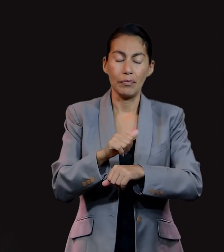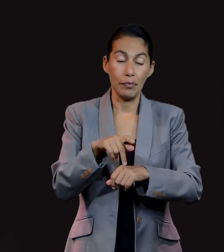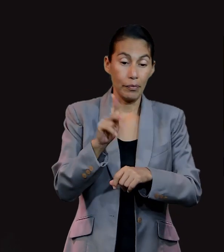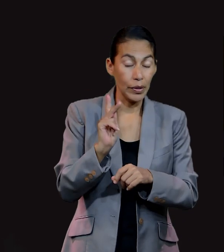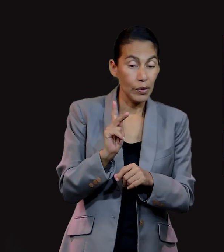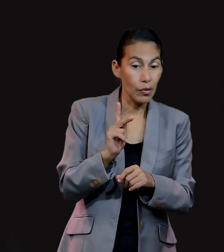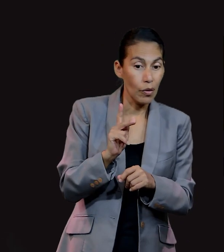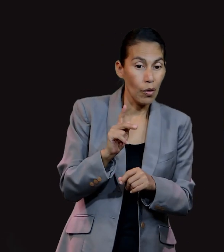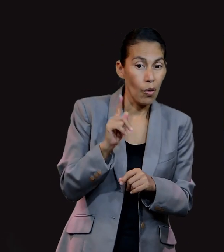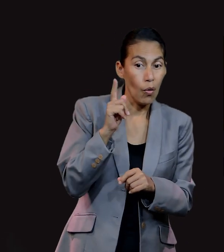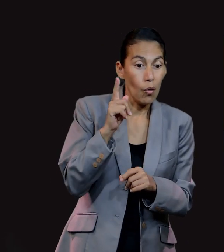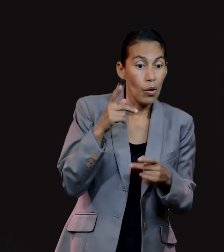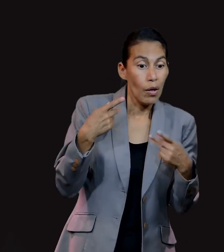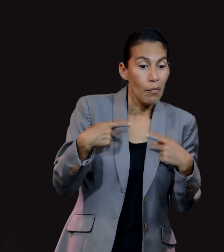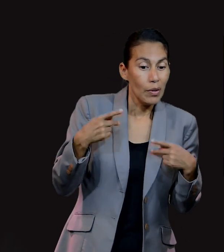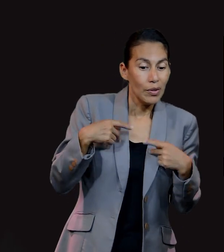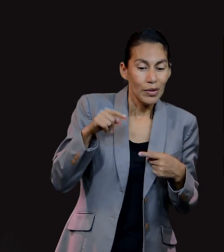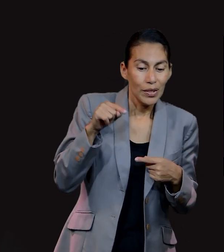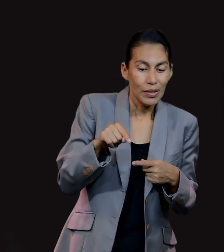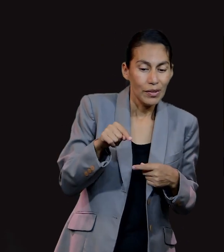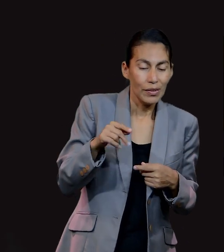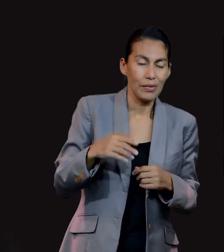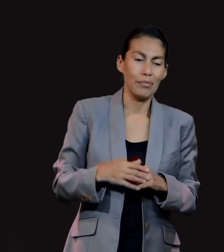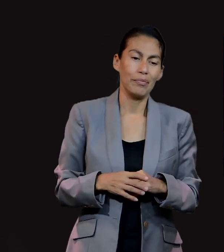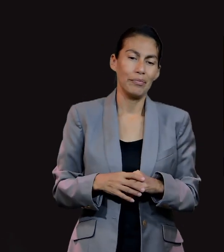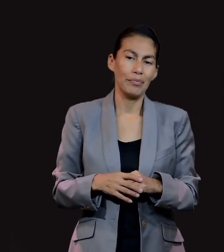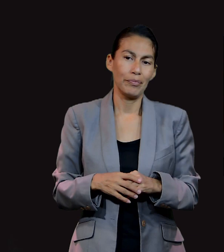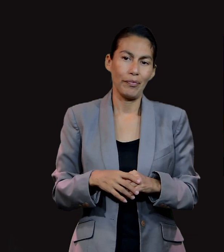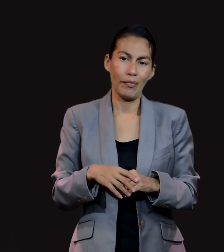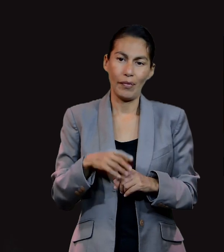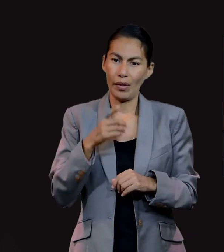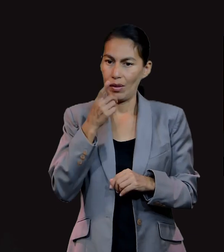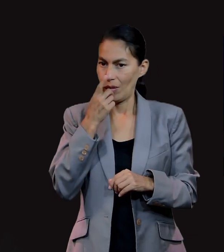entre las personas que estaban ahí eso lo me enteré después